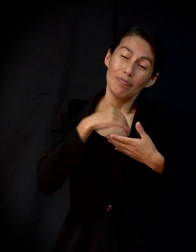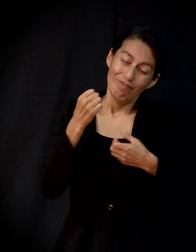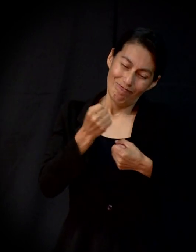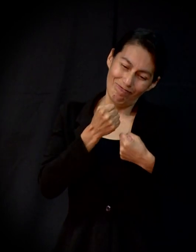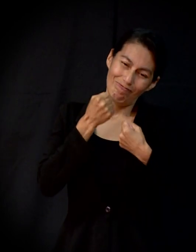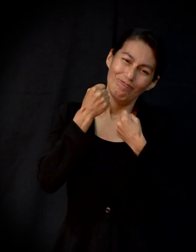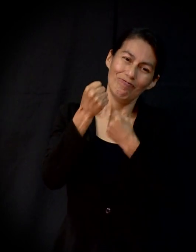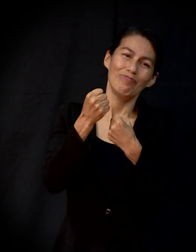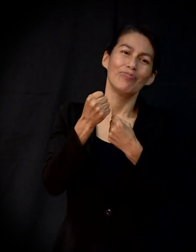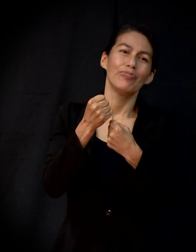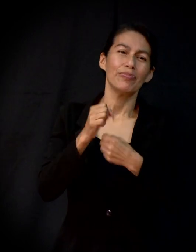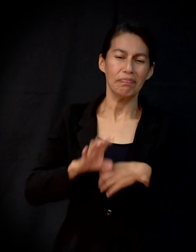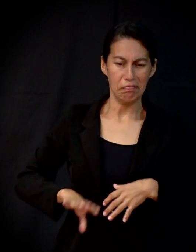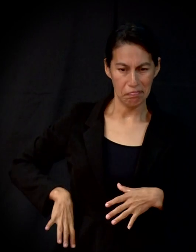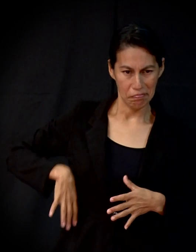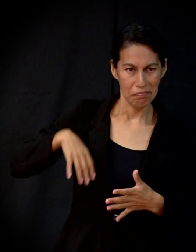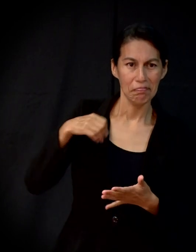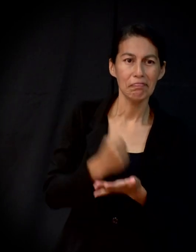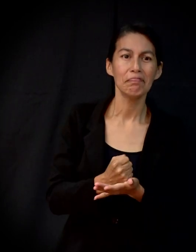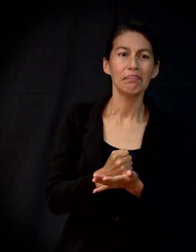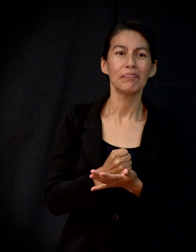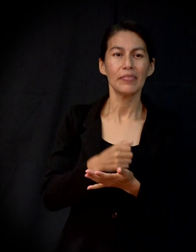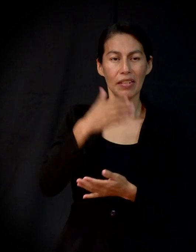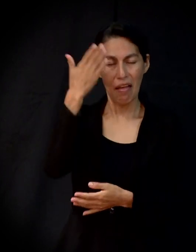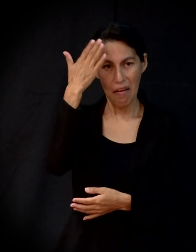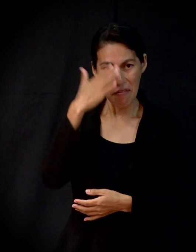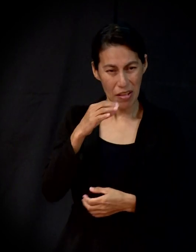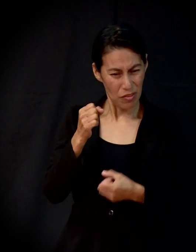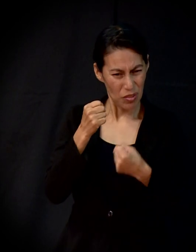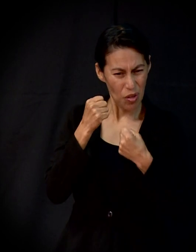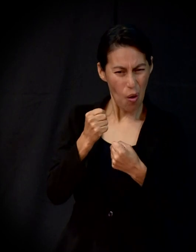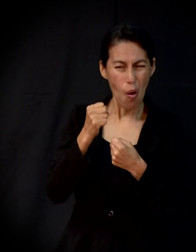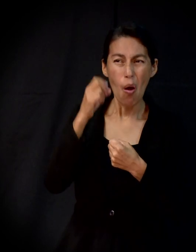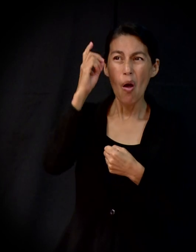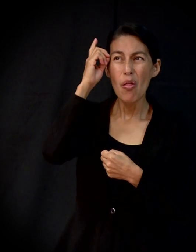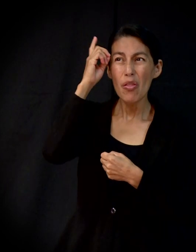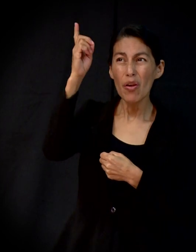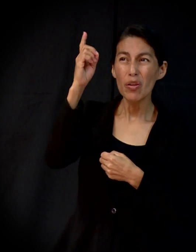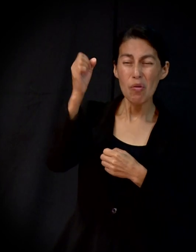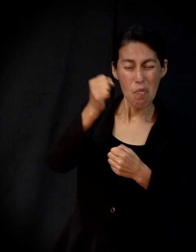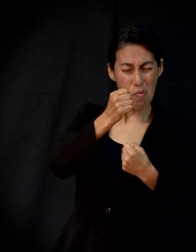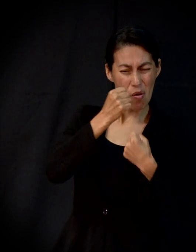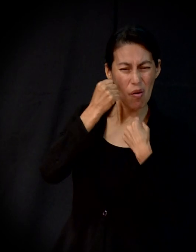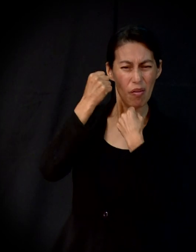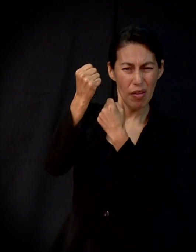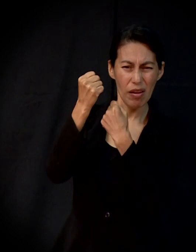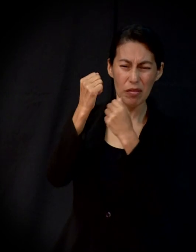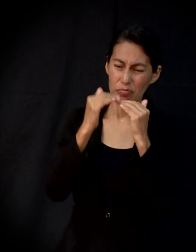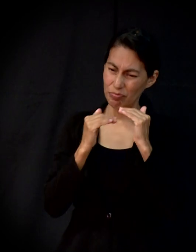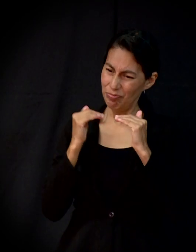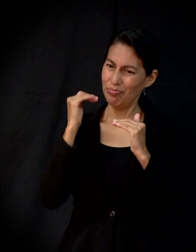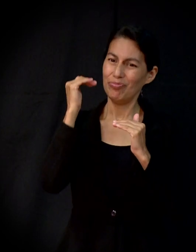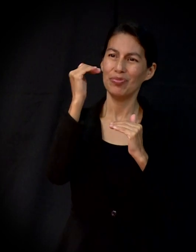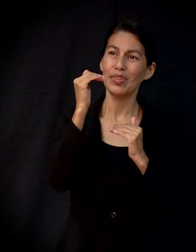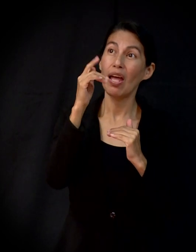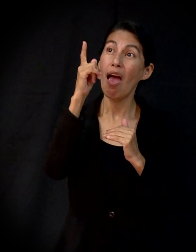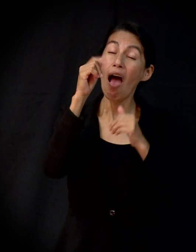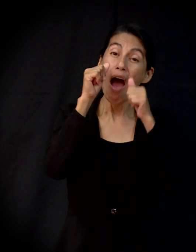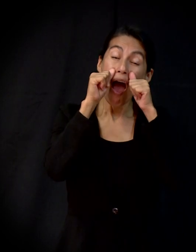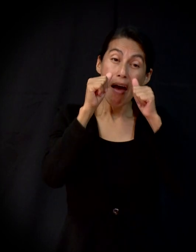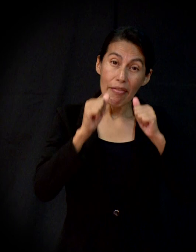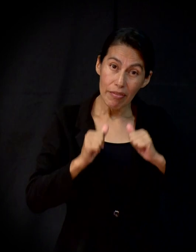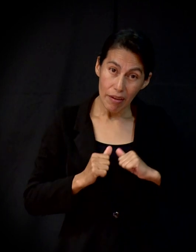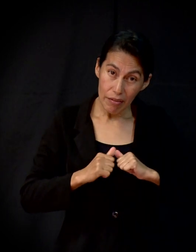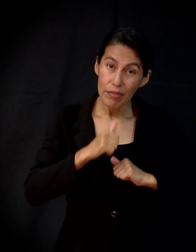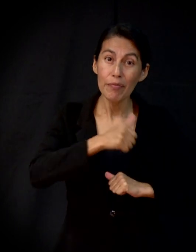permitirles estar tranquilos sabiendo que hay alguien más poderoso que somos nosotros que está